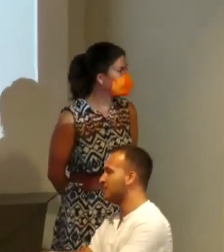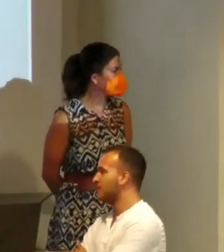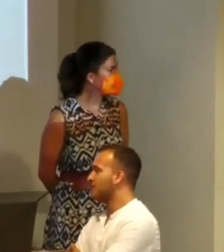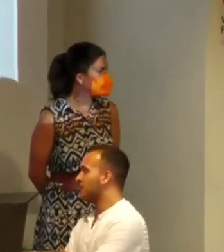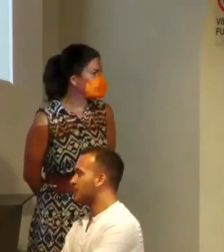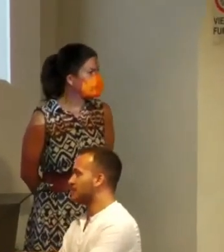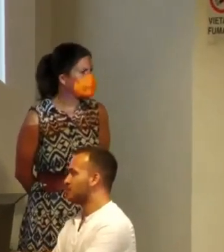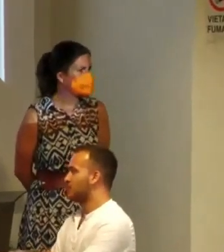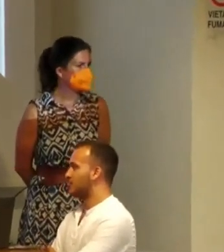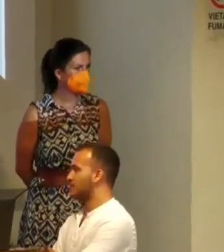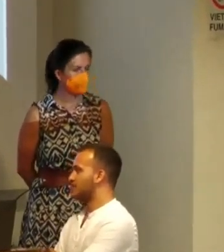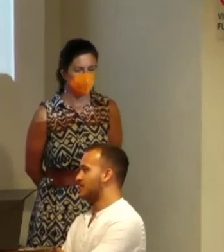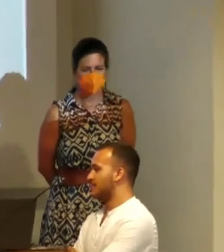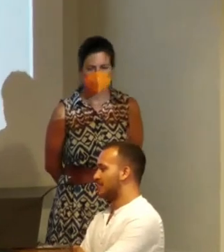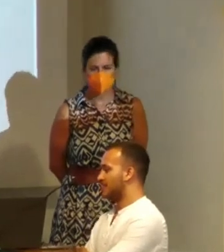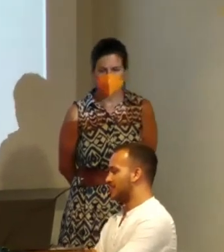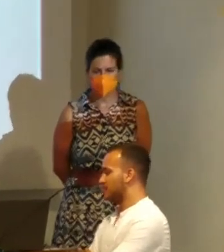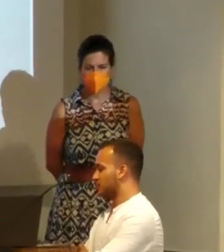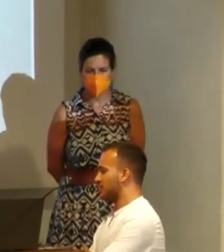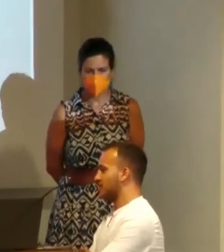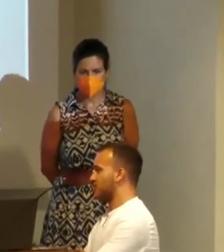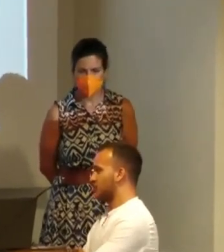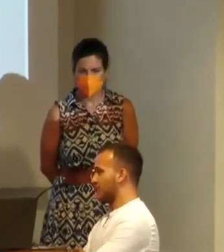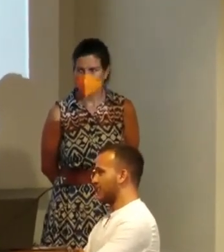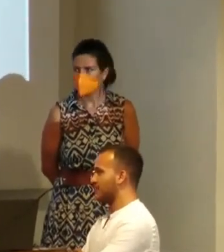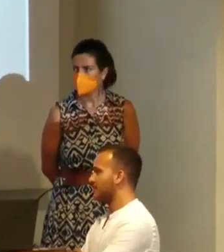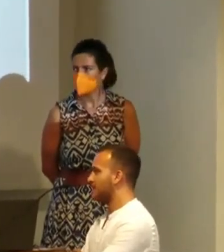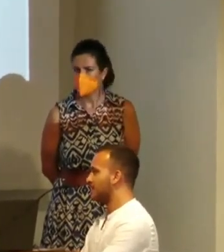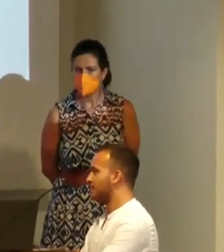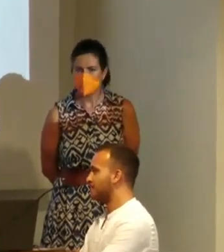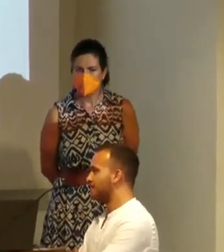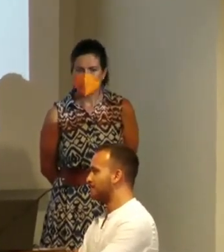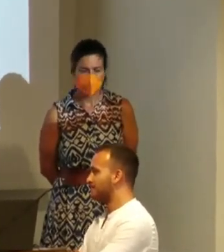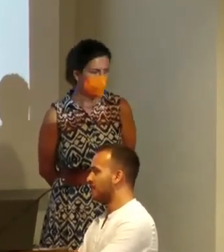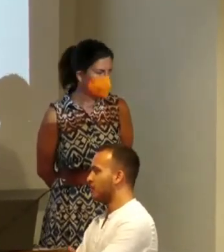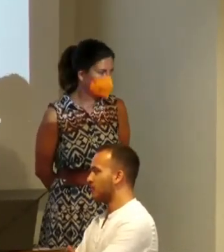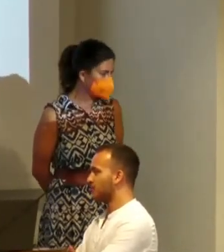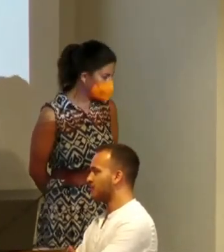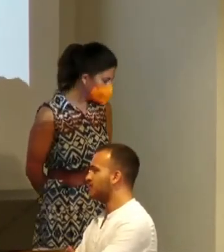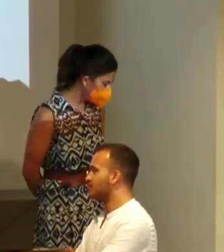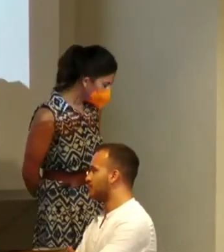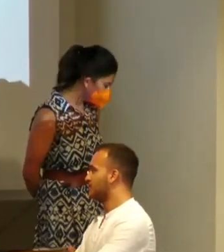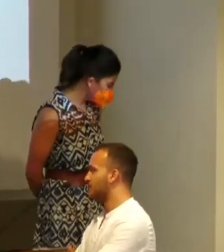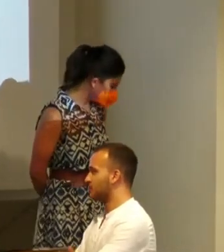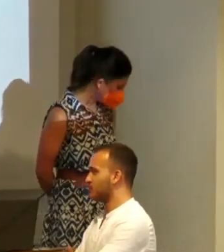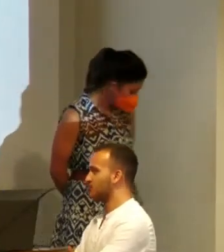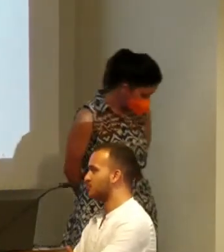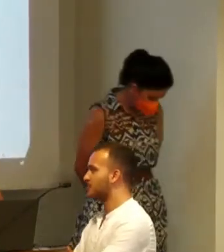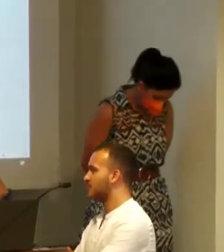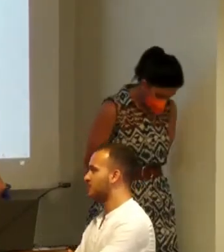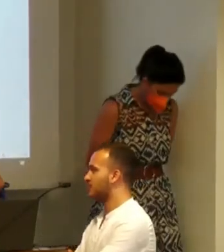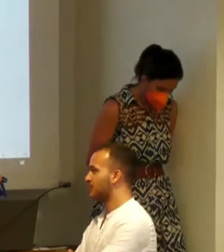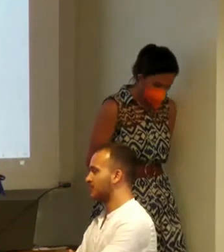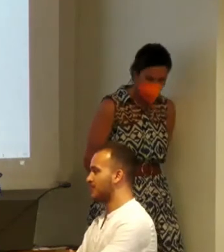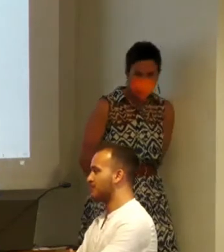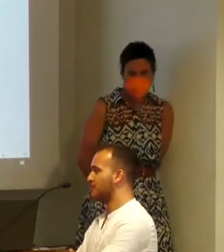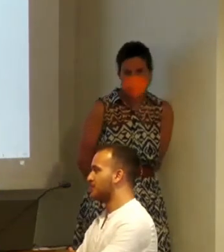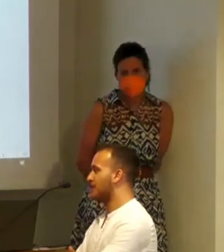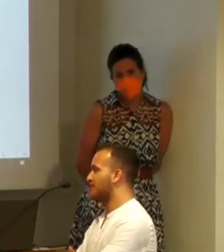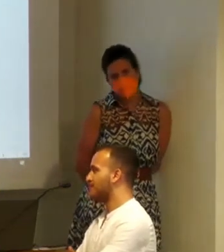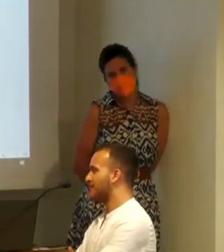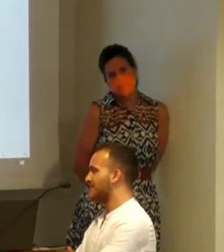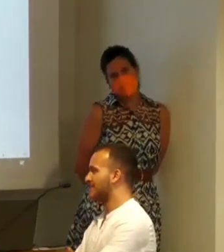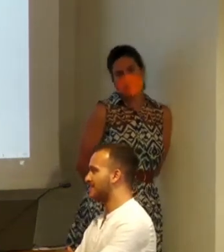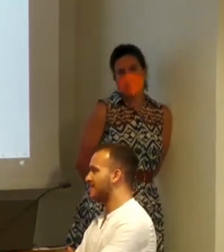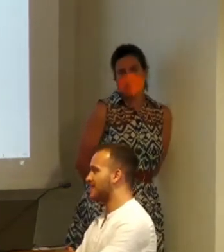classico, quanto ai docenti di storia. Io ho già visto sul sito appunto